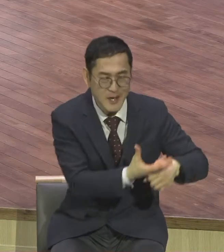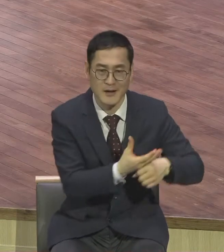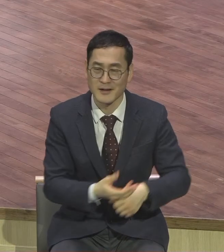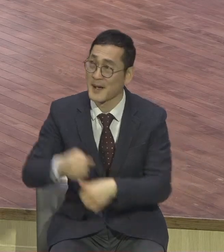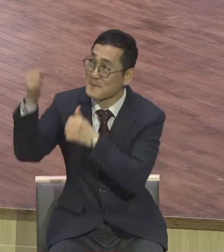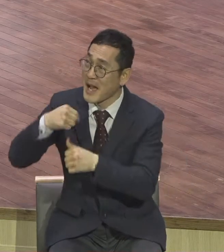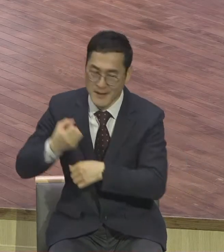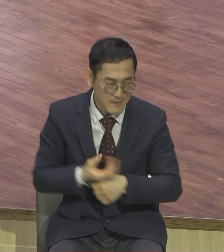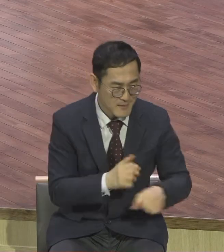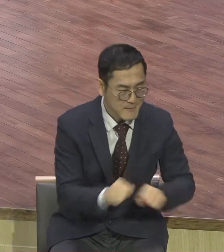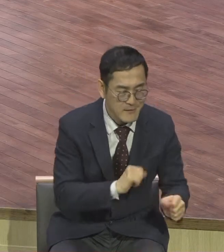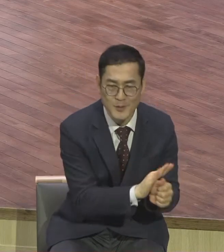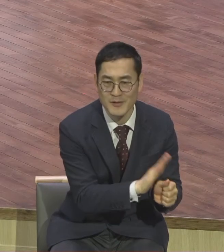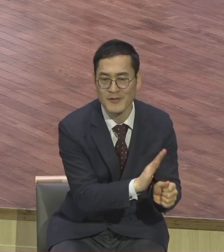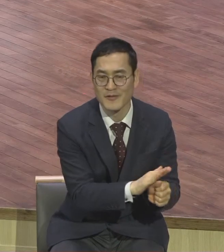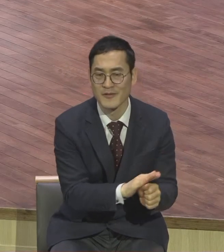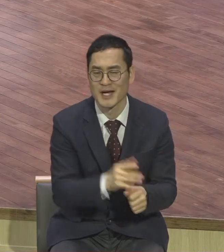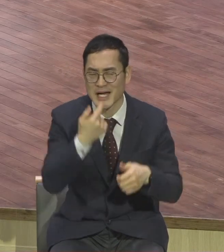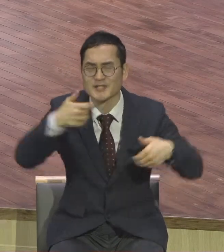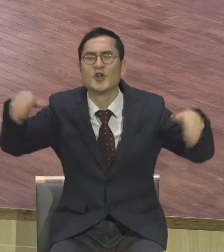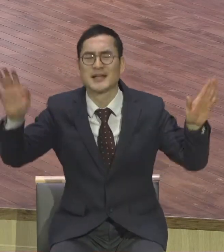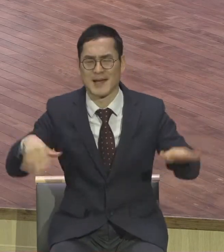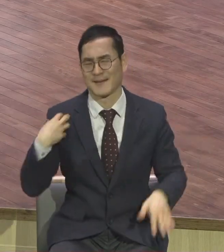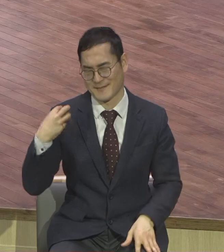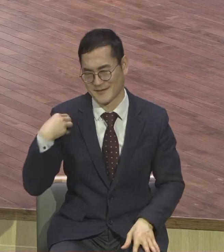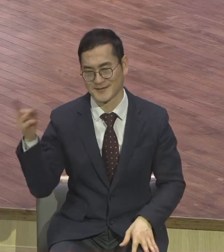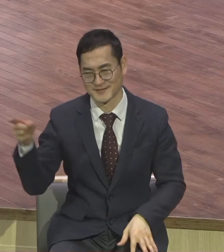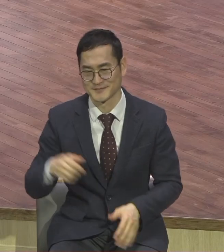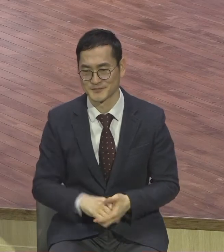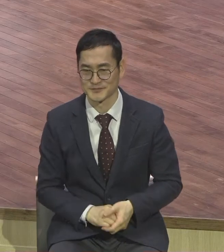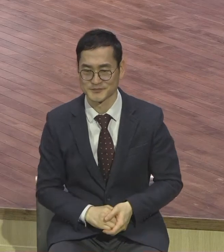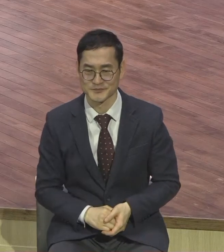부러워하는 겁니다. 우리는 하나님의 아버지 귀는 아버지 못해요.